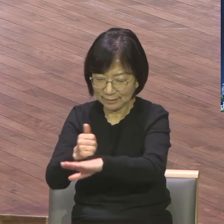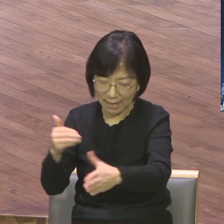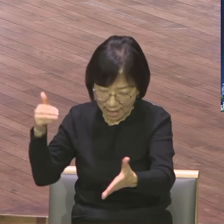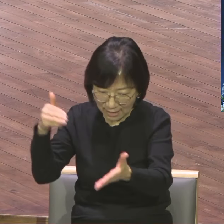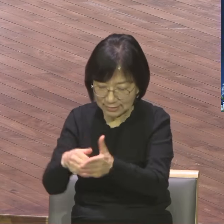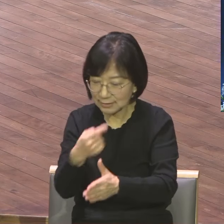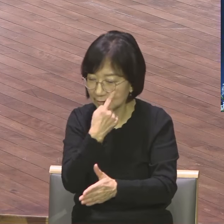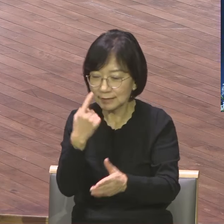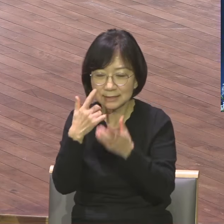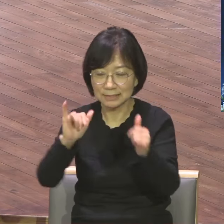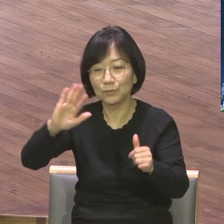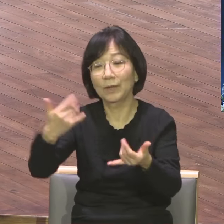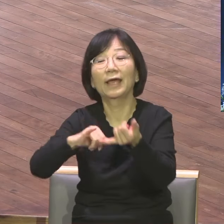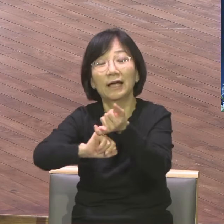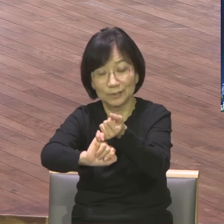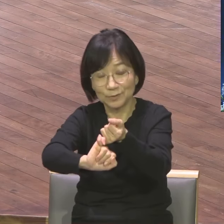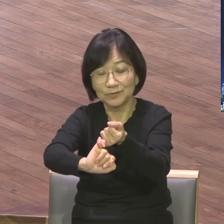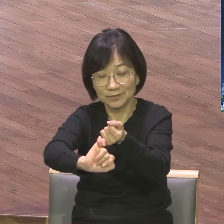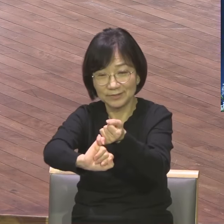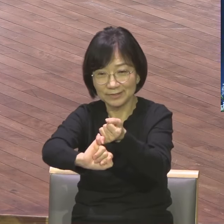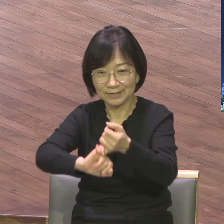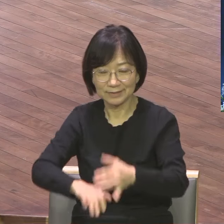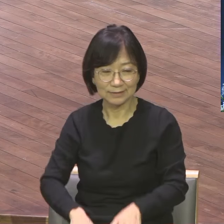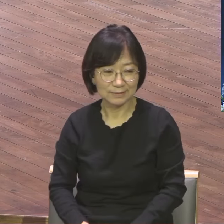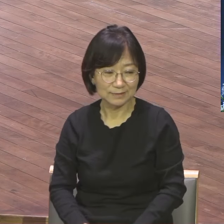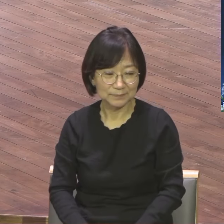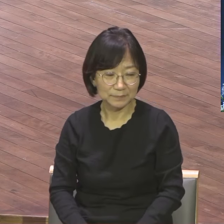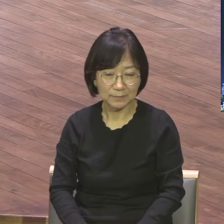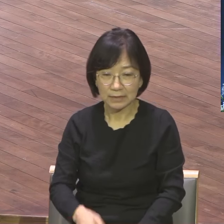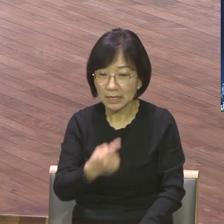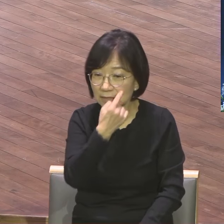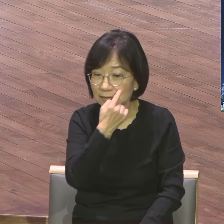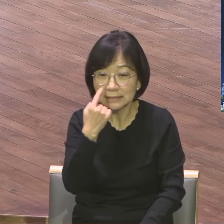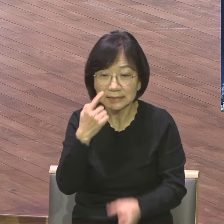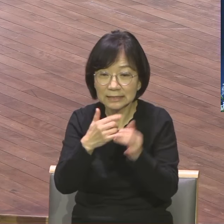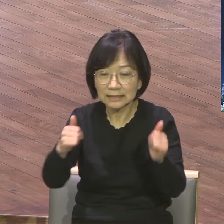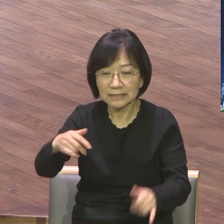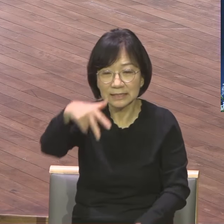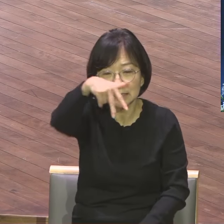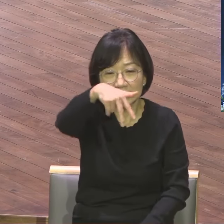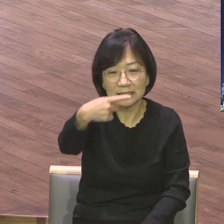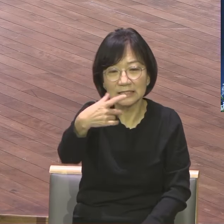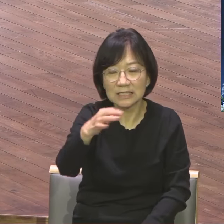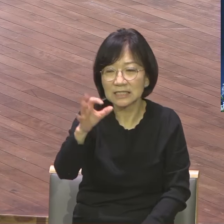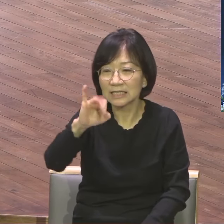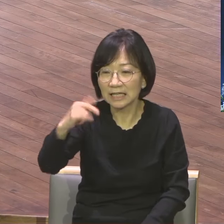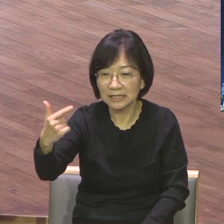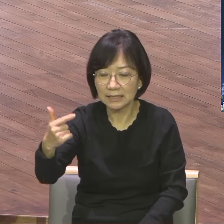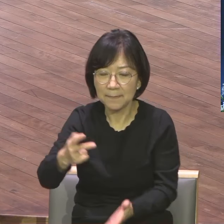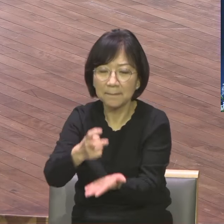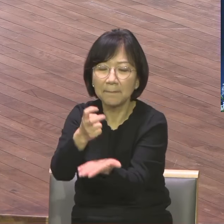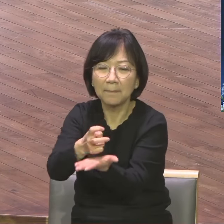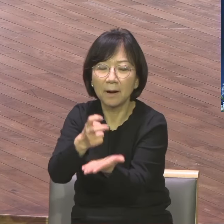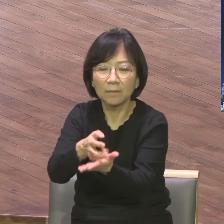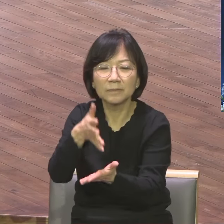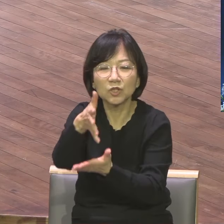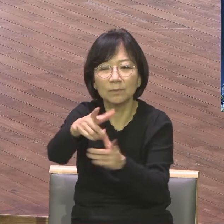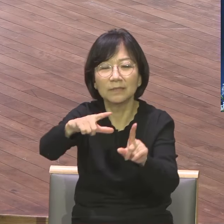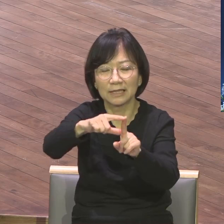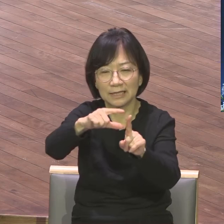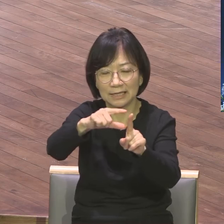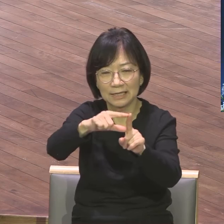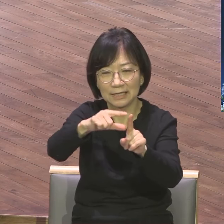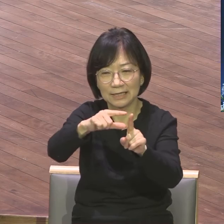된다고 말씀하셨어. 증인은 법률 용어라고 제가 말씀드렸습니다. 증인이 되기 위해서는 세 가지